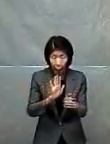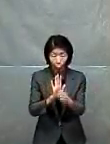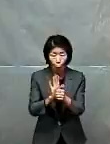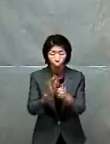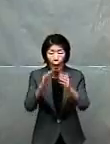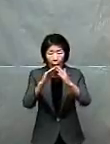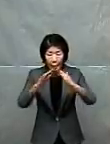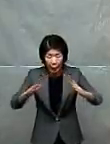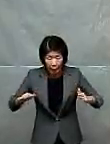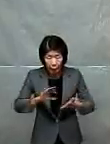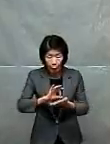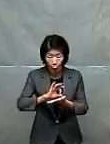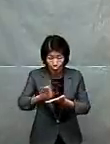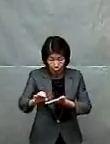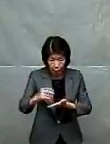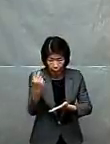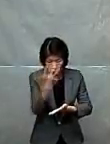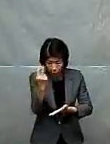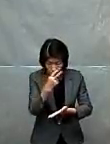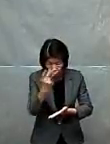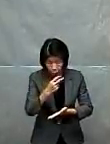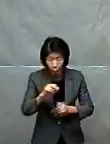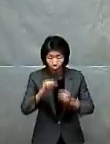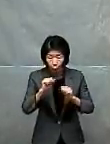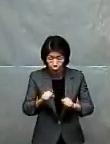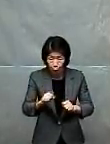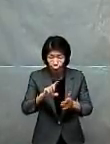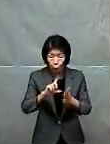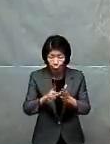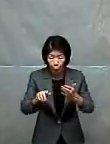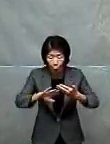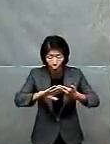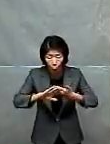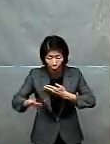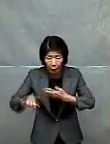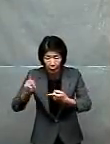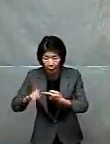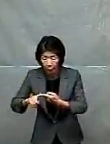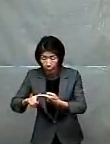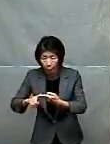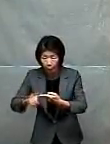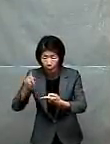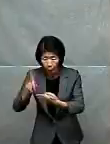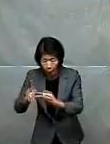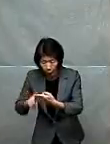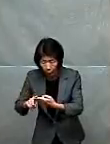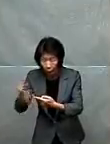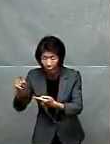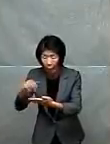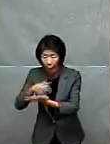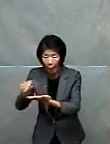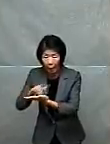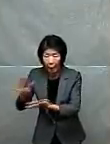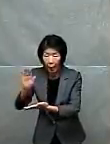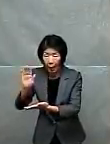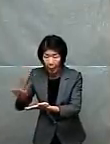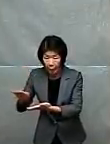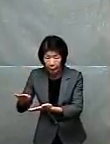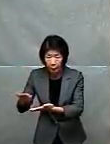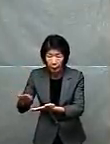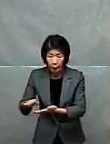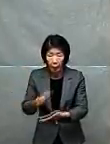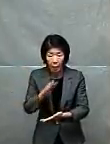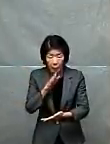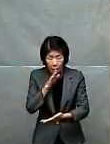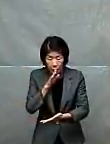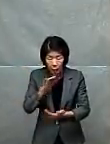ての支出に関する精査をなさっている段階で、他にその不適切な会計処理があったとかですね、そういったものというのは現時点